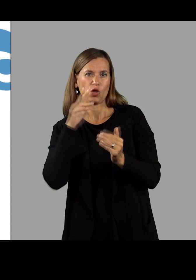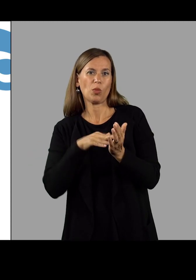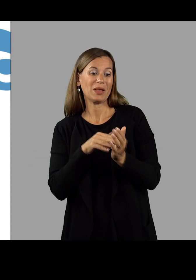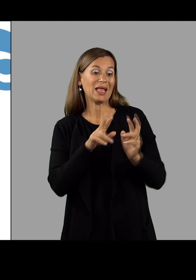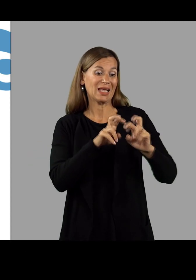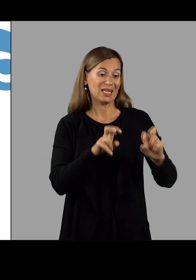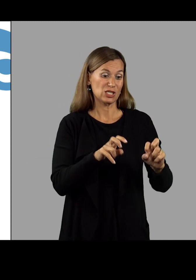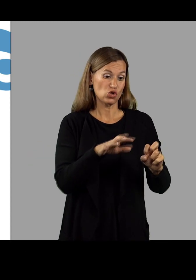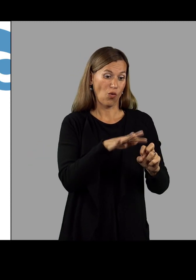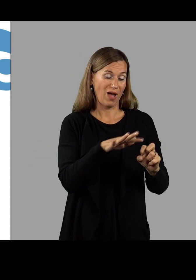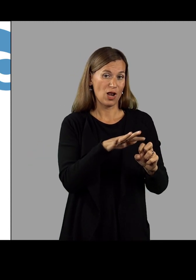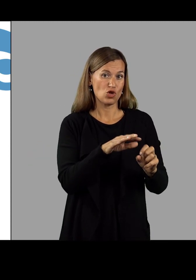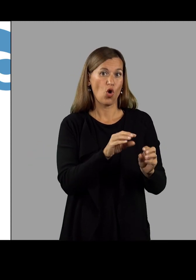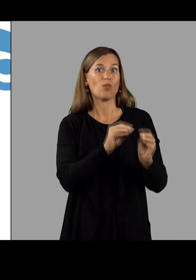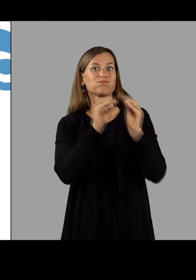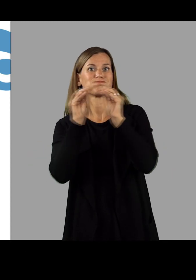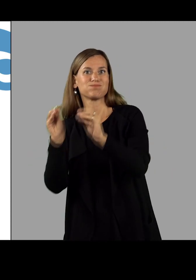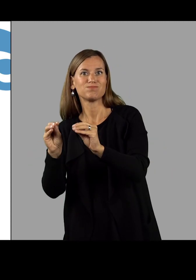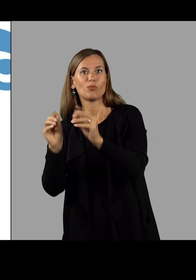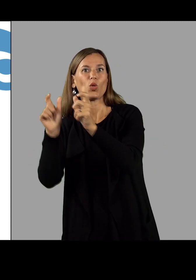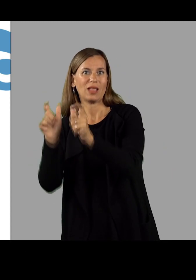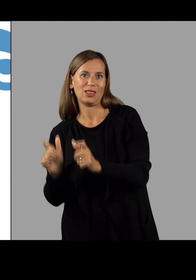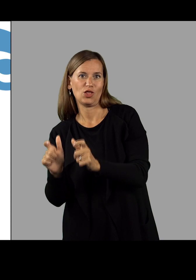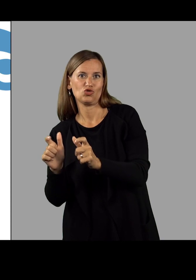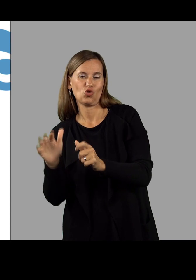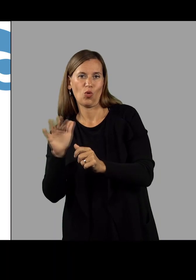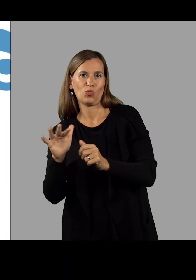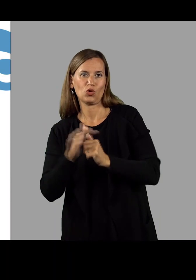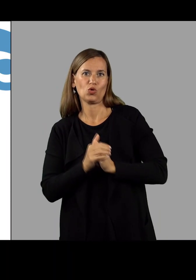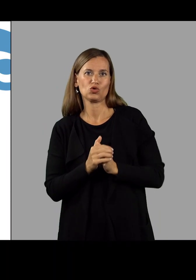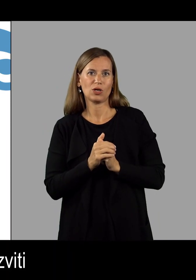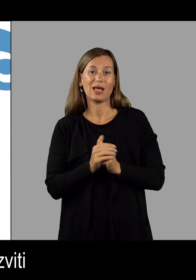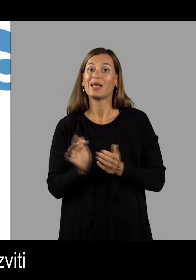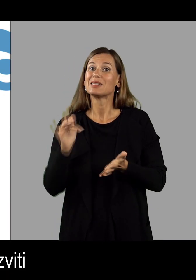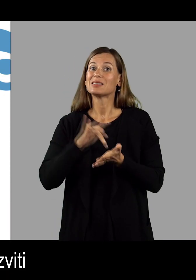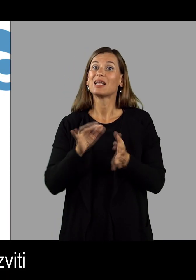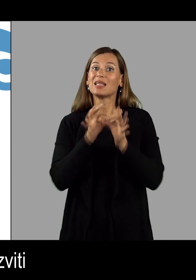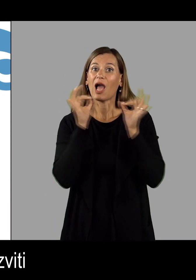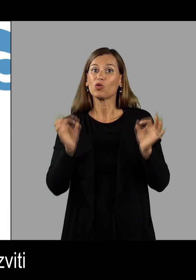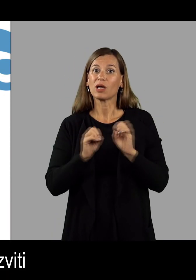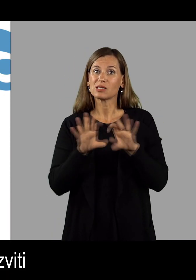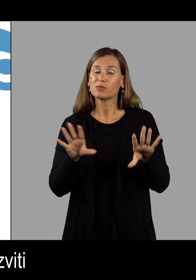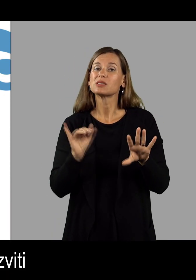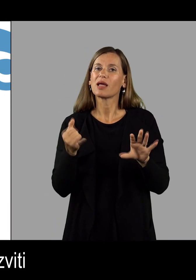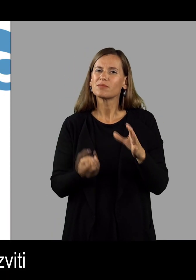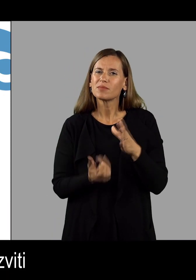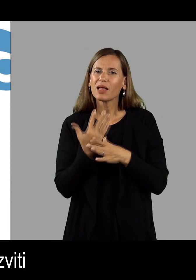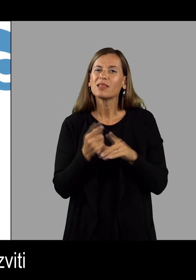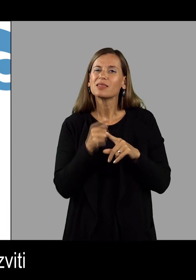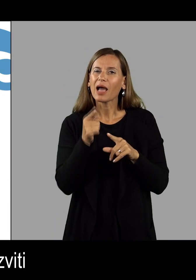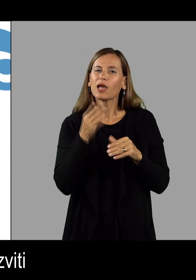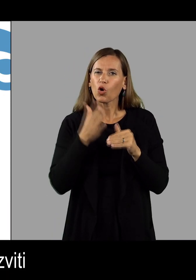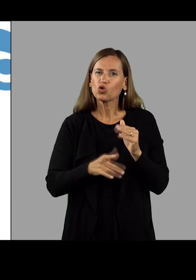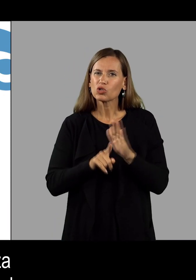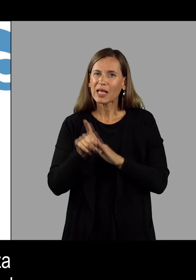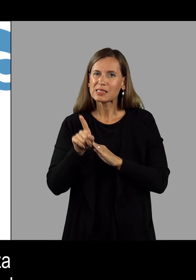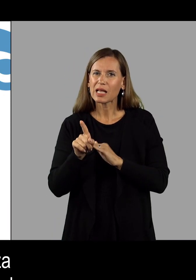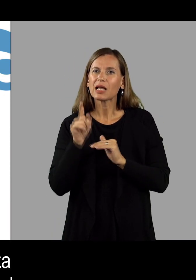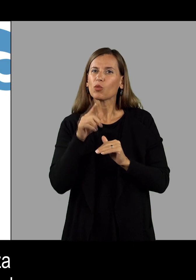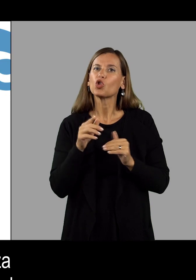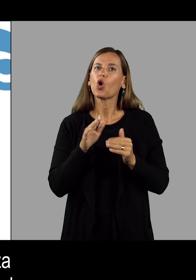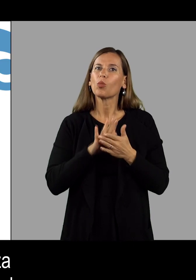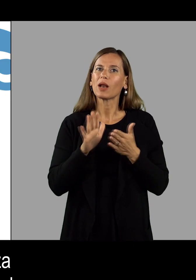glede na jezikovne meje. Predvsem pa želimo pospešiti prenos znanja v